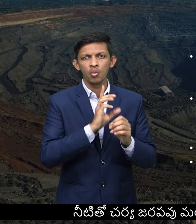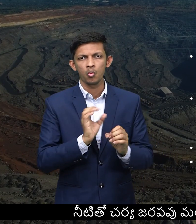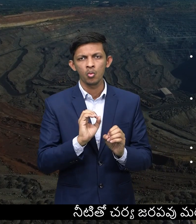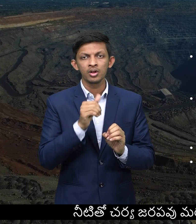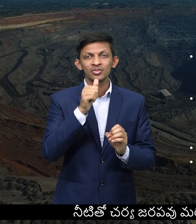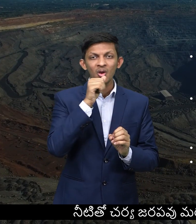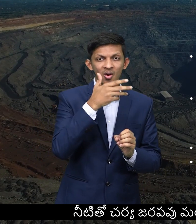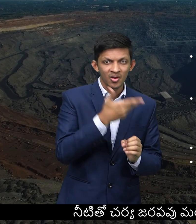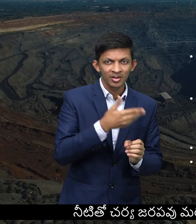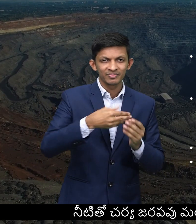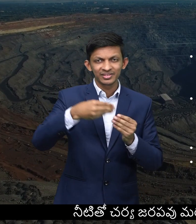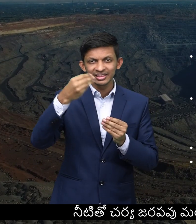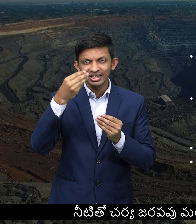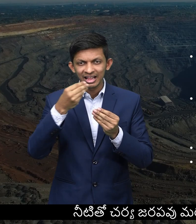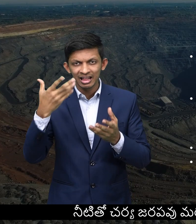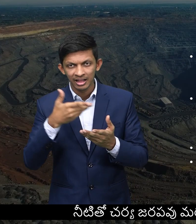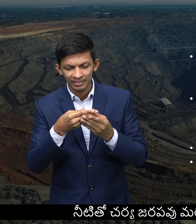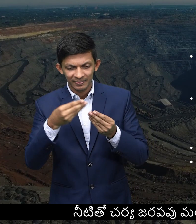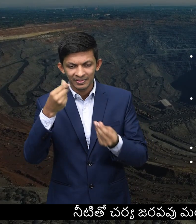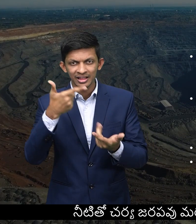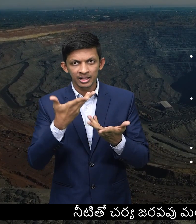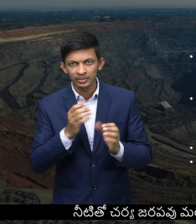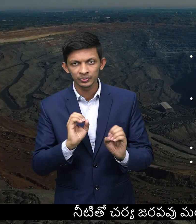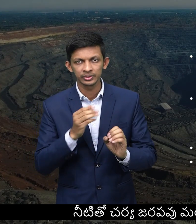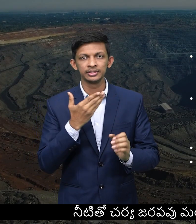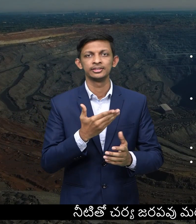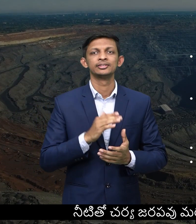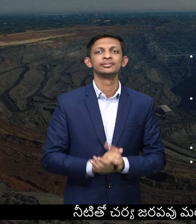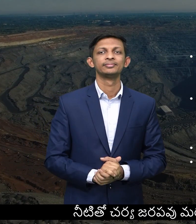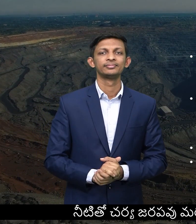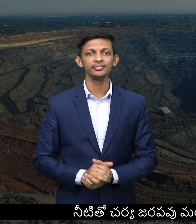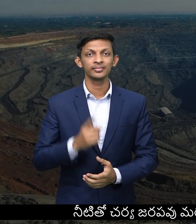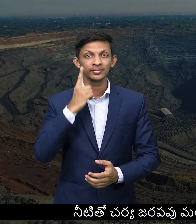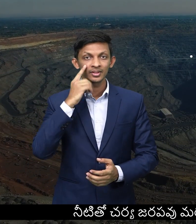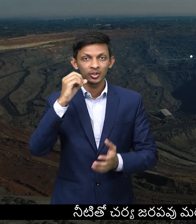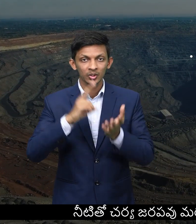నీటితో చర్య జరపవు మరియు ఆమ్లాన్ని పలుచన చేస్తాయి.